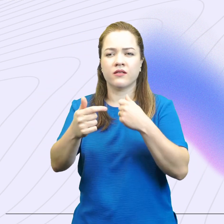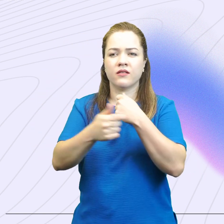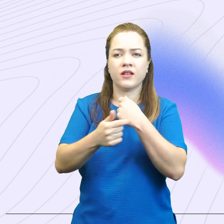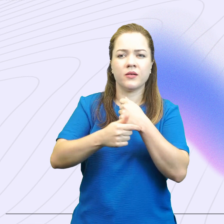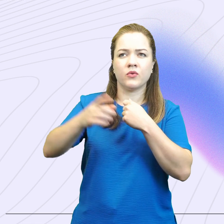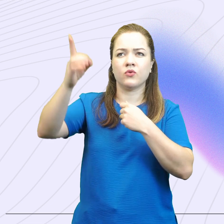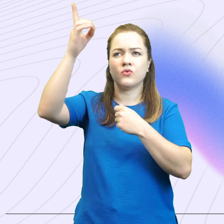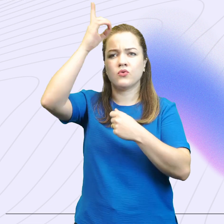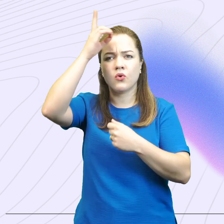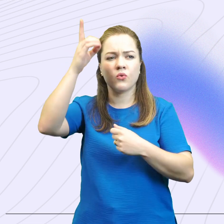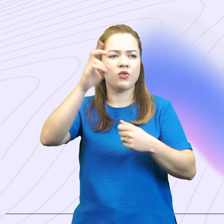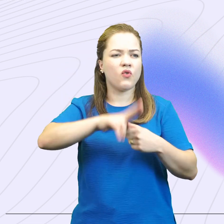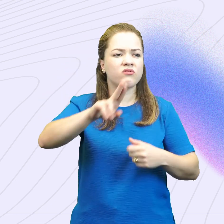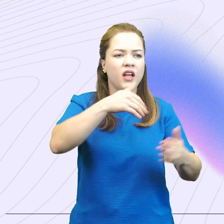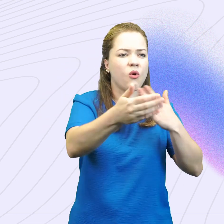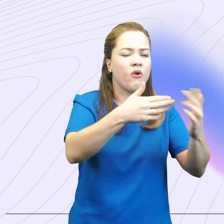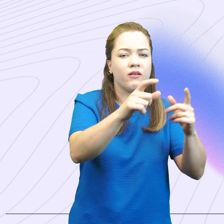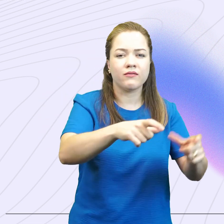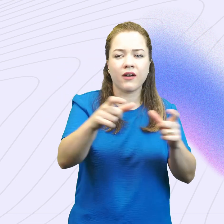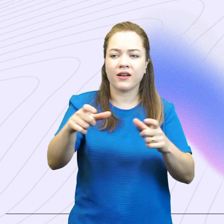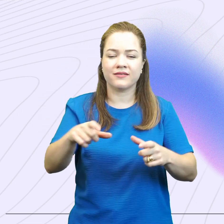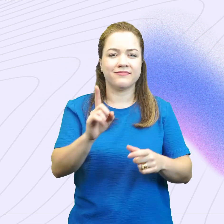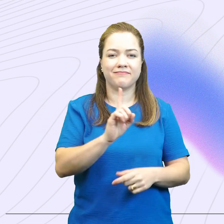qualquer lugar para qualquer coisa.